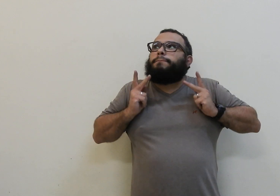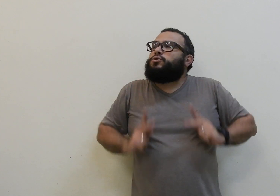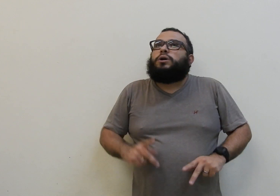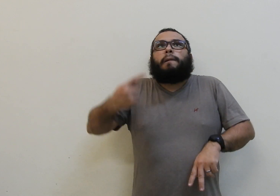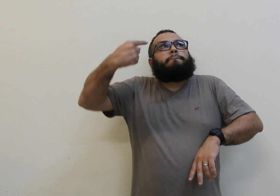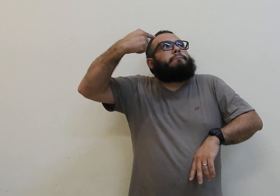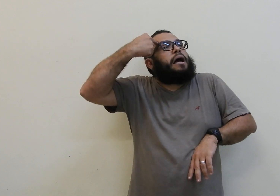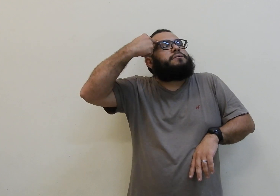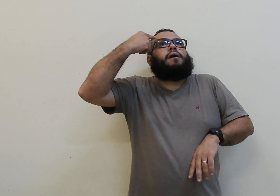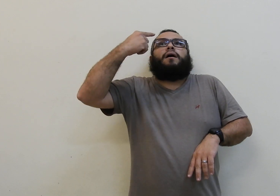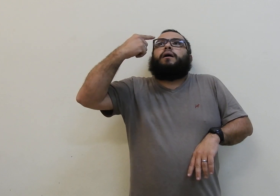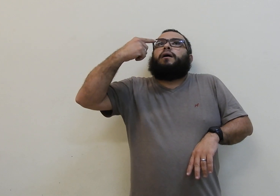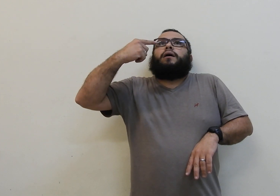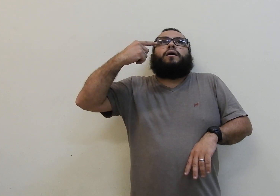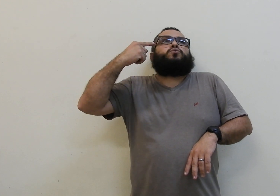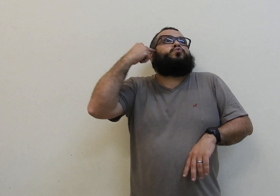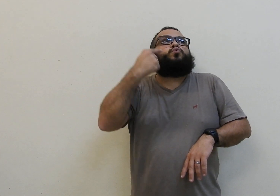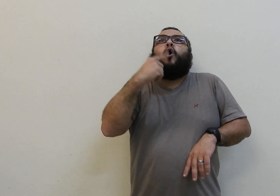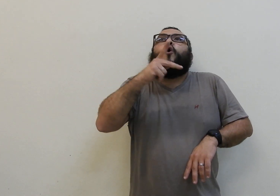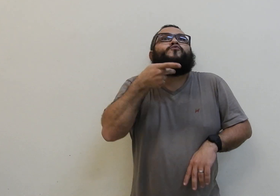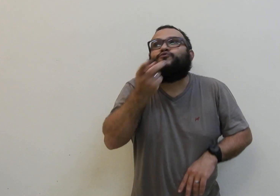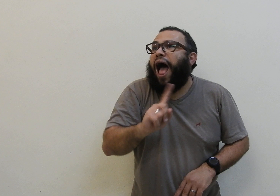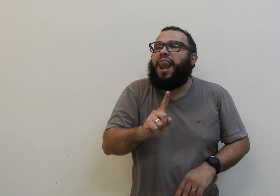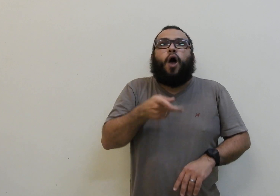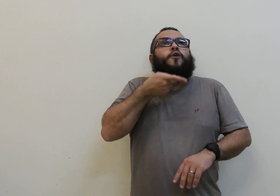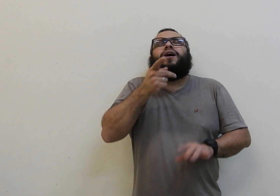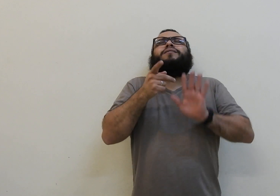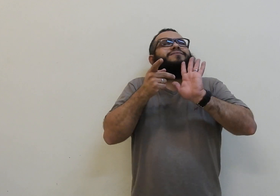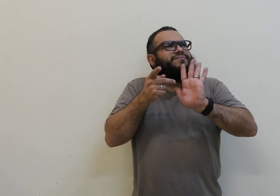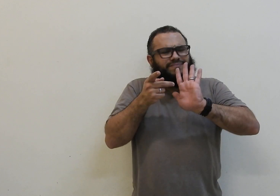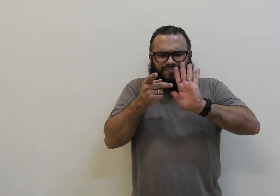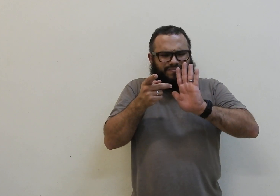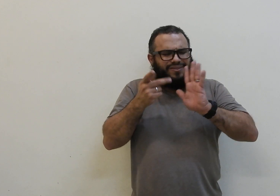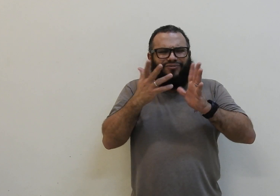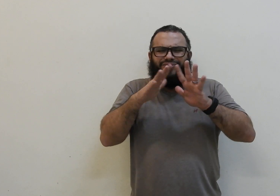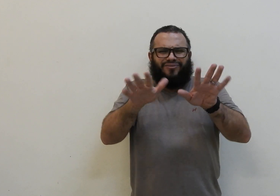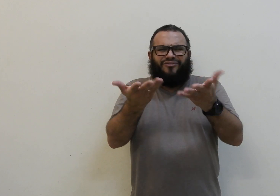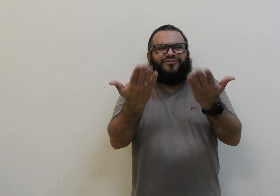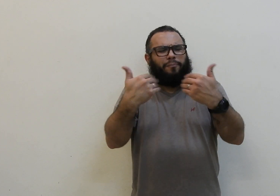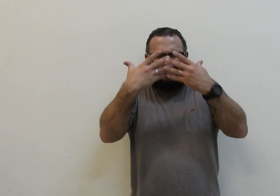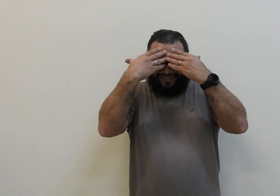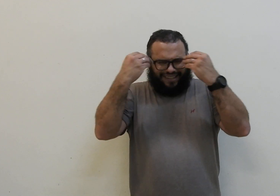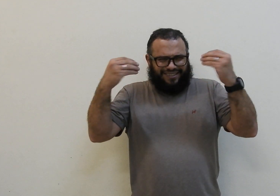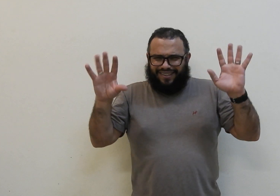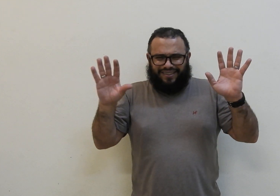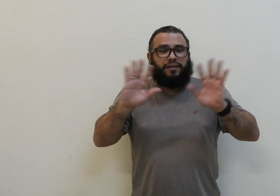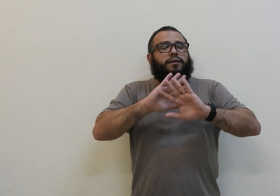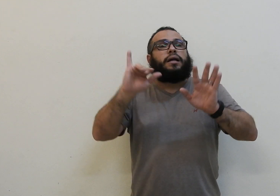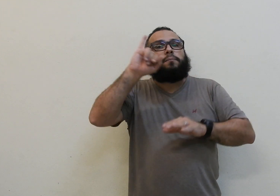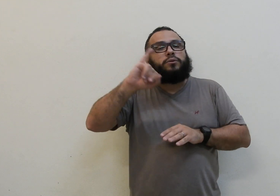visual. Então, a gente sabe que por aí o senso comum acredita que o surdo não fala, né? E agora é o momento